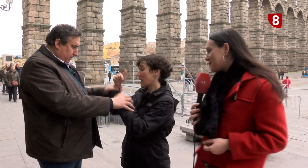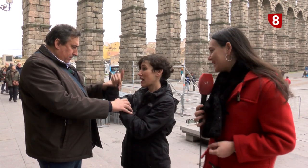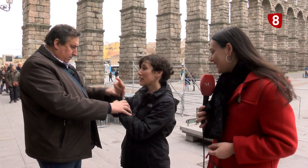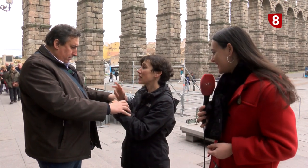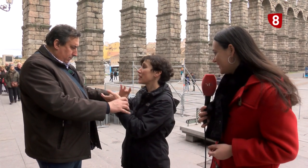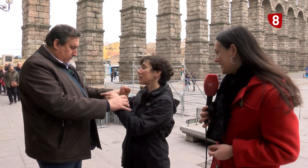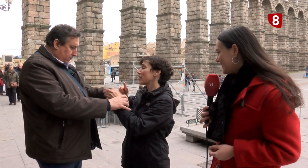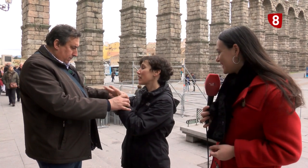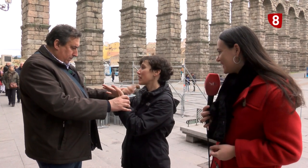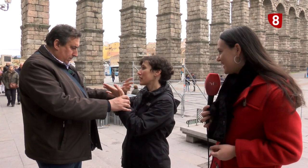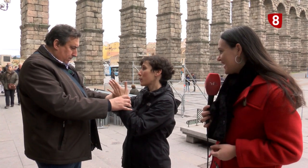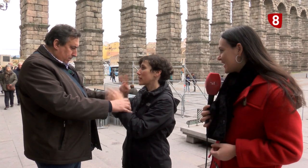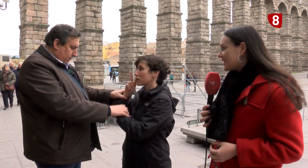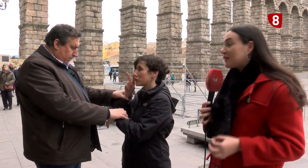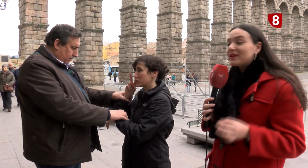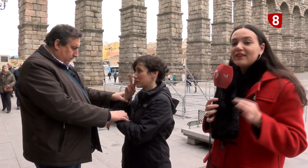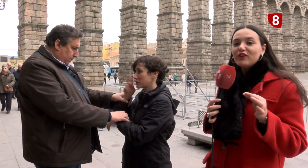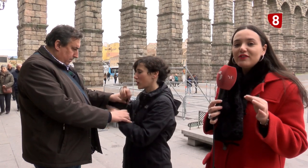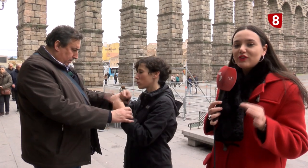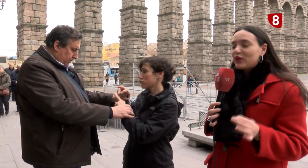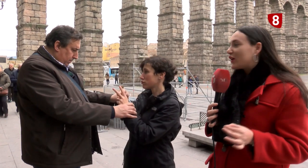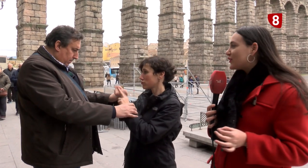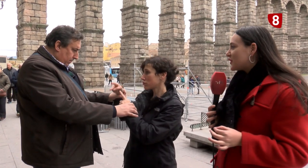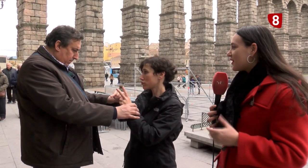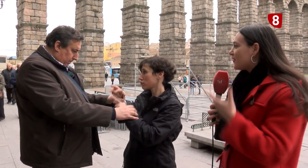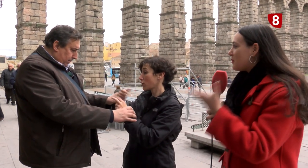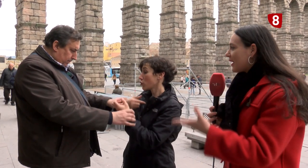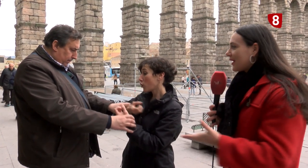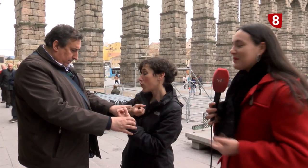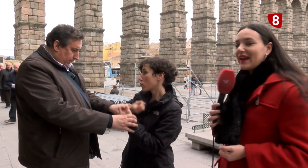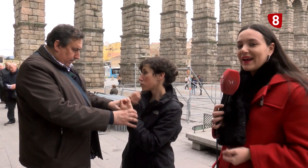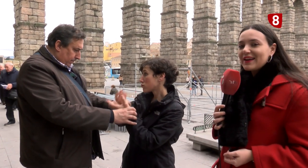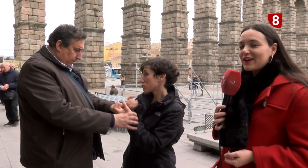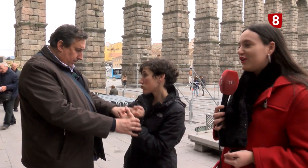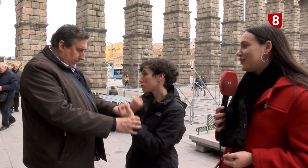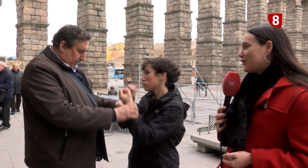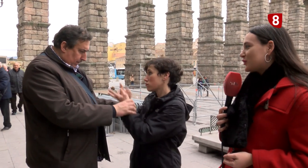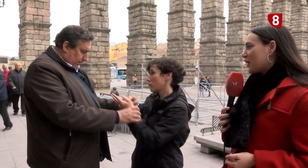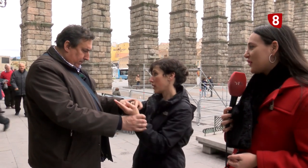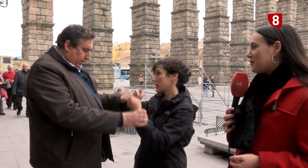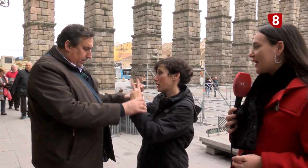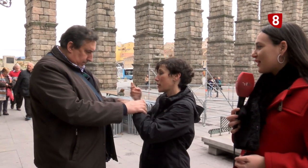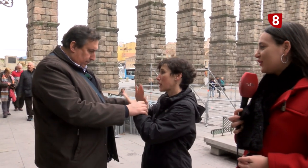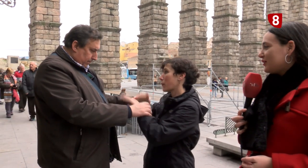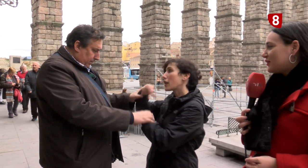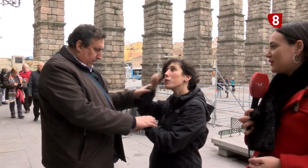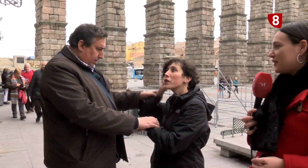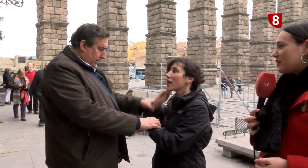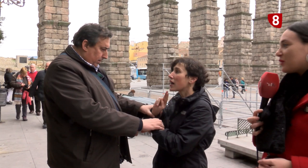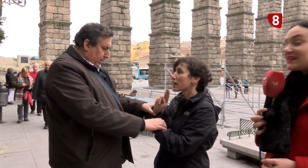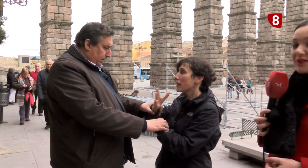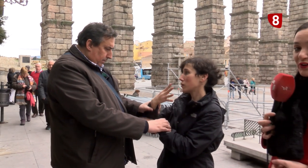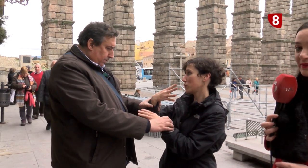e intérprete que está interpretando todo lo que yo estoy diciendo para que miguel ángel herrero usuario de la aplicación